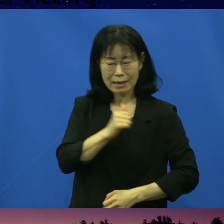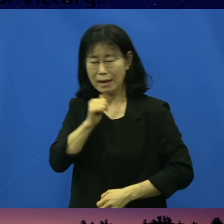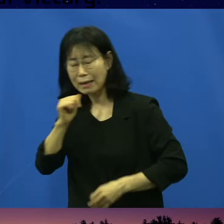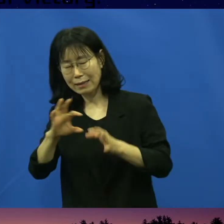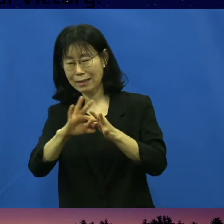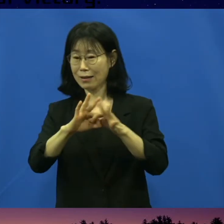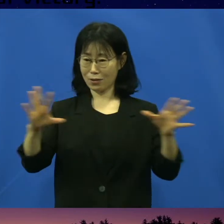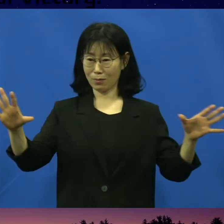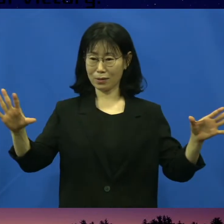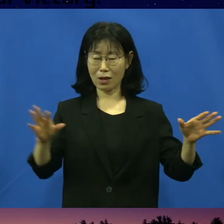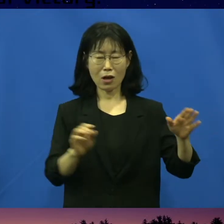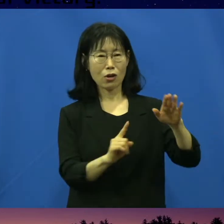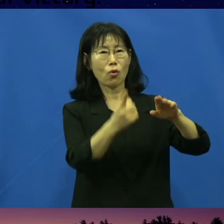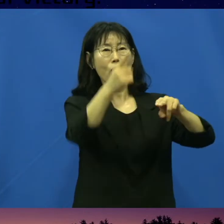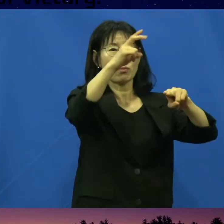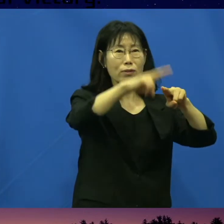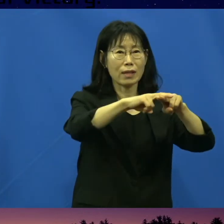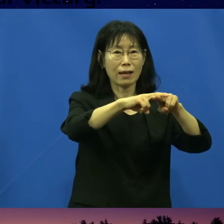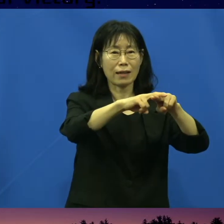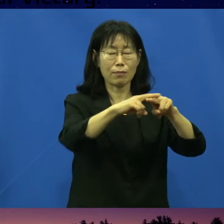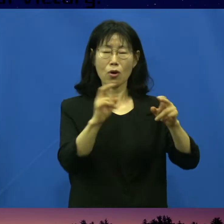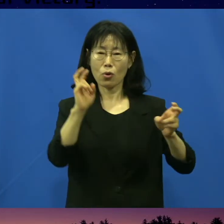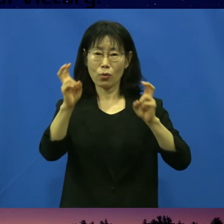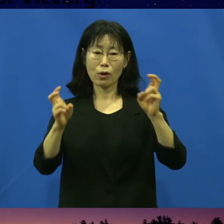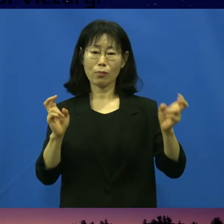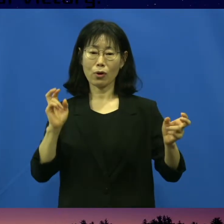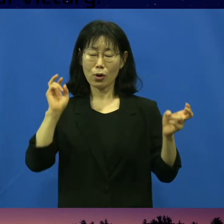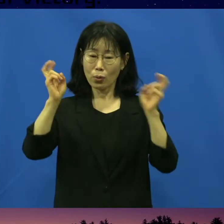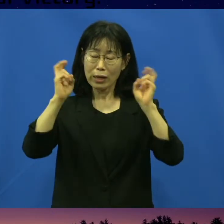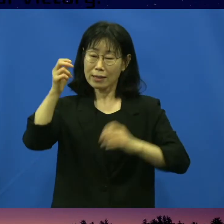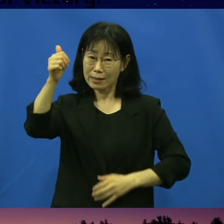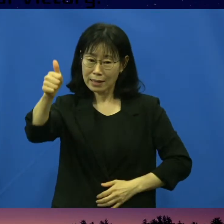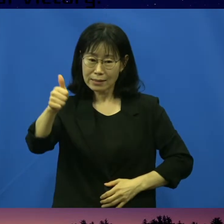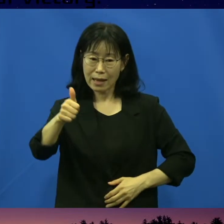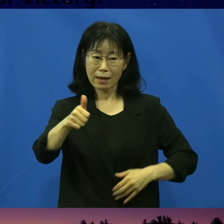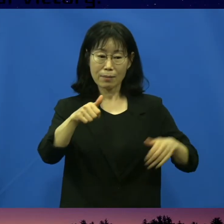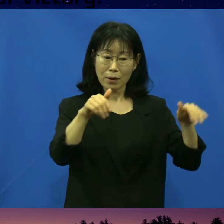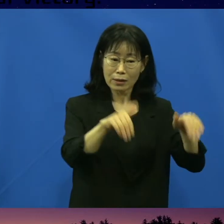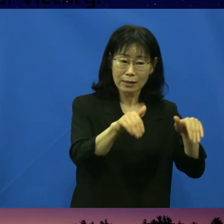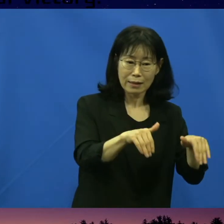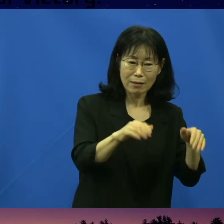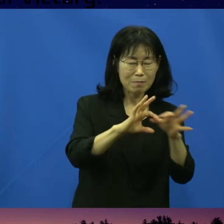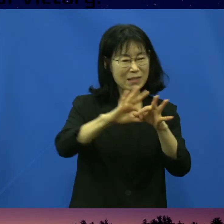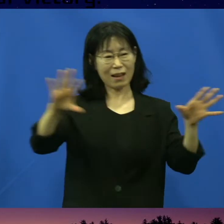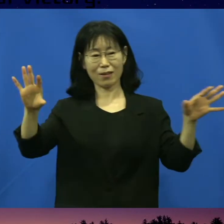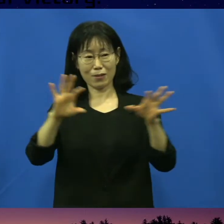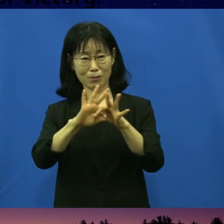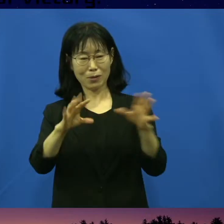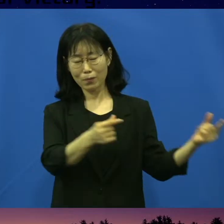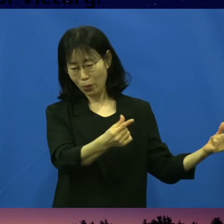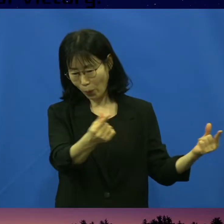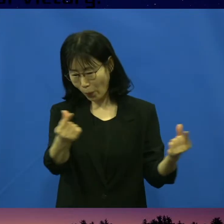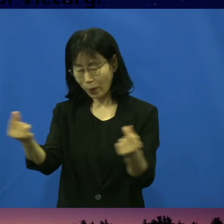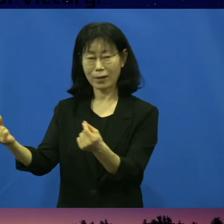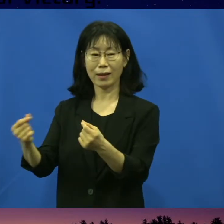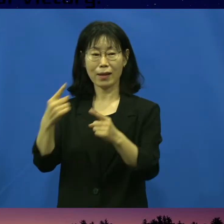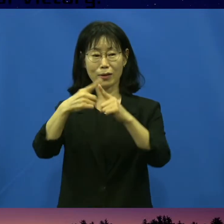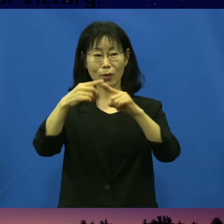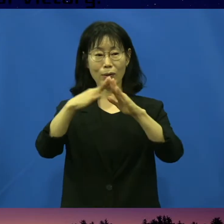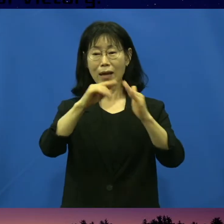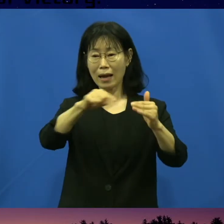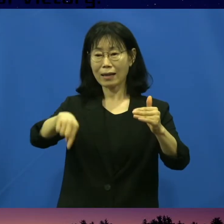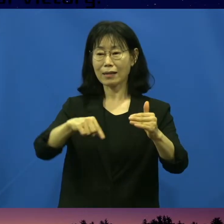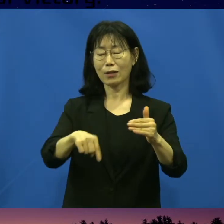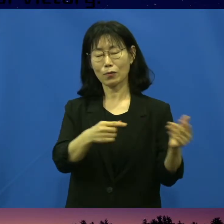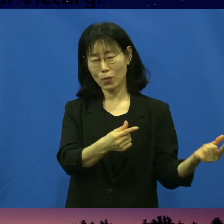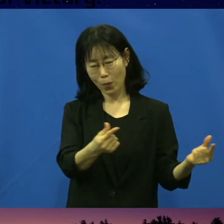세상에 계급장을 달고 교회 오면 되냐요? 안 되죠. 이렇게 교회 안에 무슨 특권층이 있겠어요, 여러분? 교회는 뭐 잘